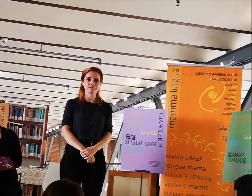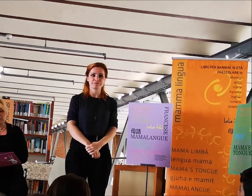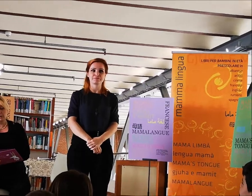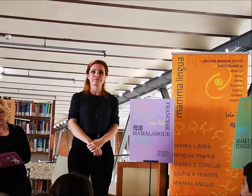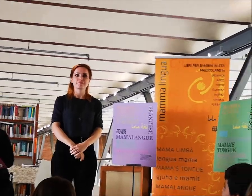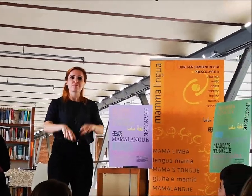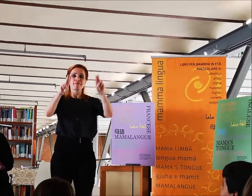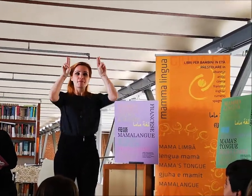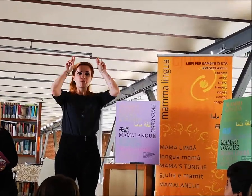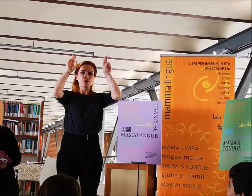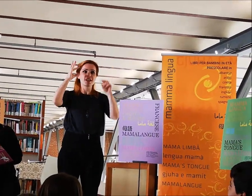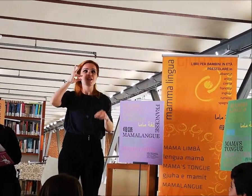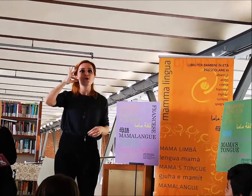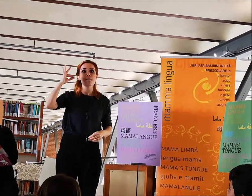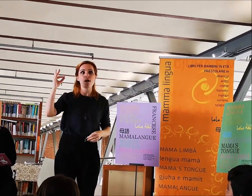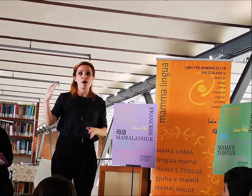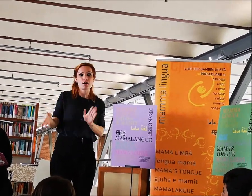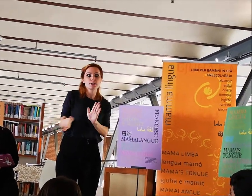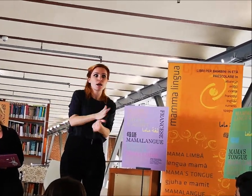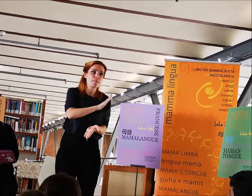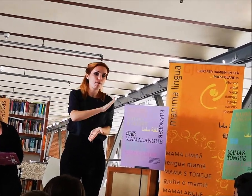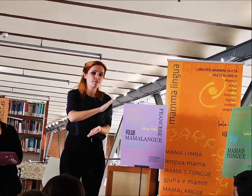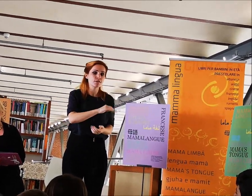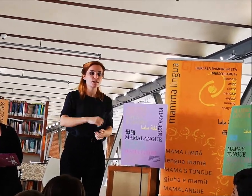Il piccolo coniglio bianco scappa via.